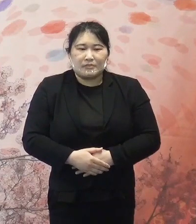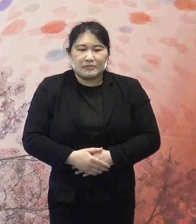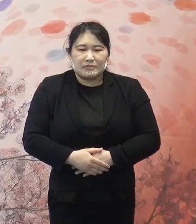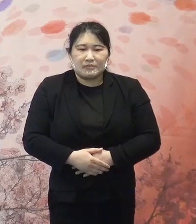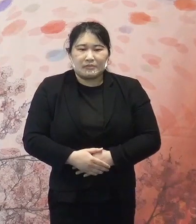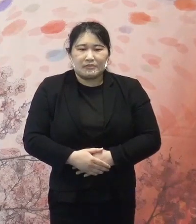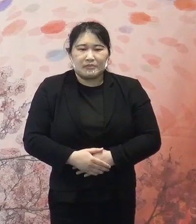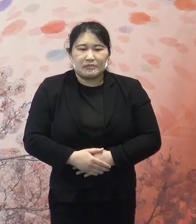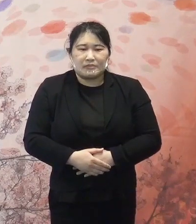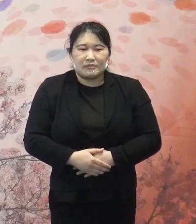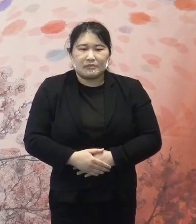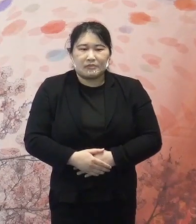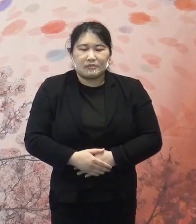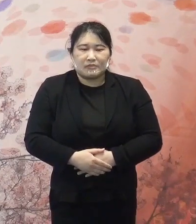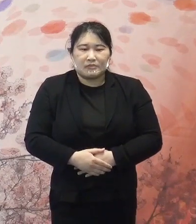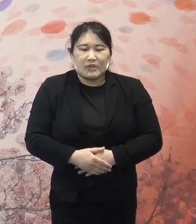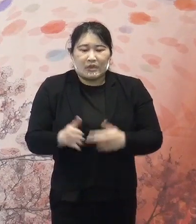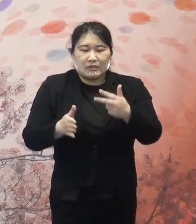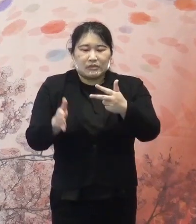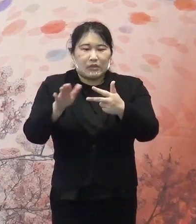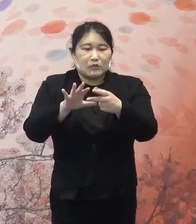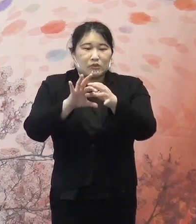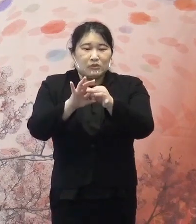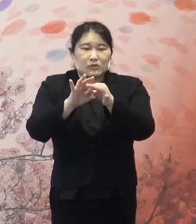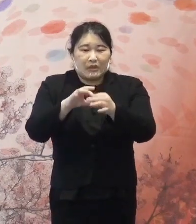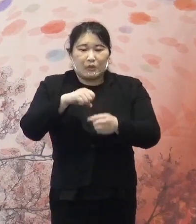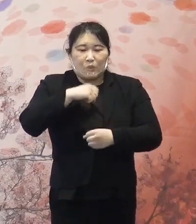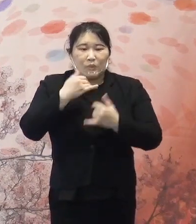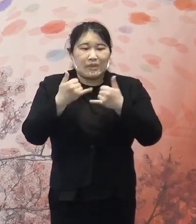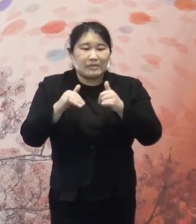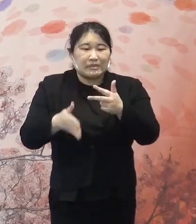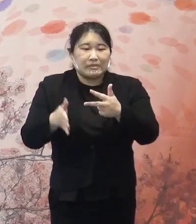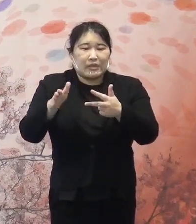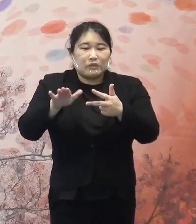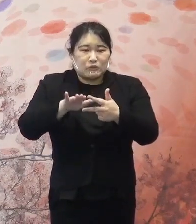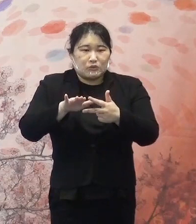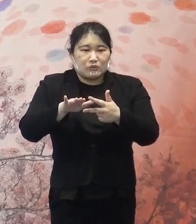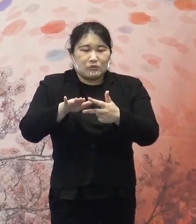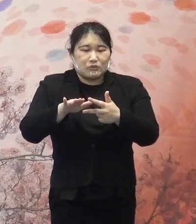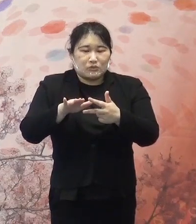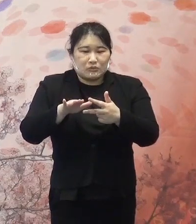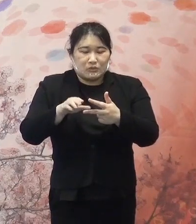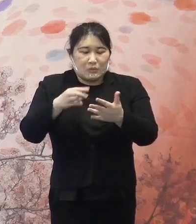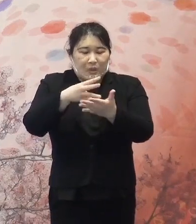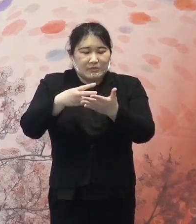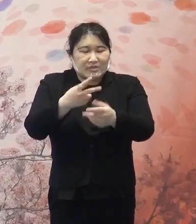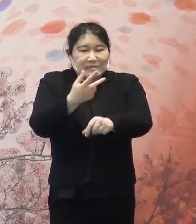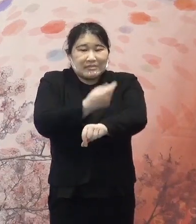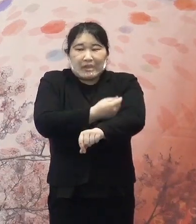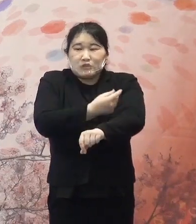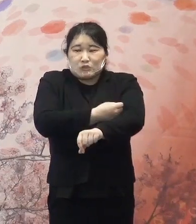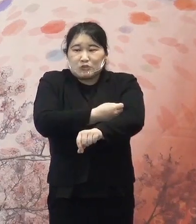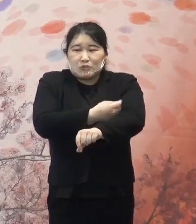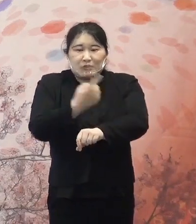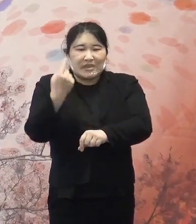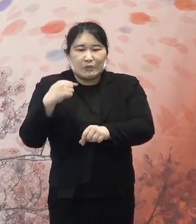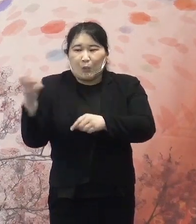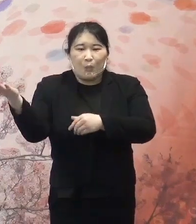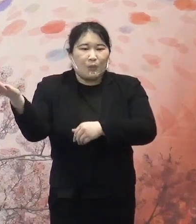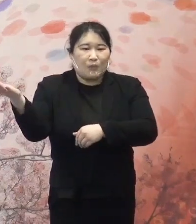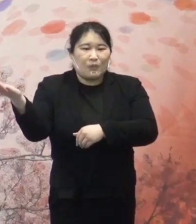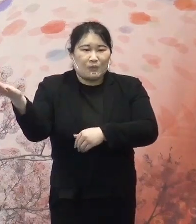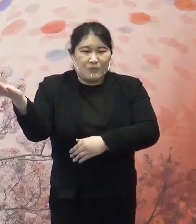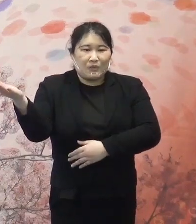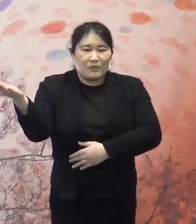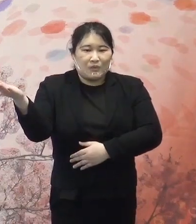ちなみにこの施設につきましては高齢者施設ですので、我々ワクチン接種で言いますと青森市の、昨日もお見せしましたこの広報